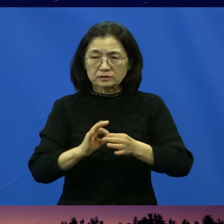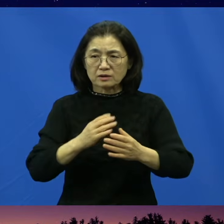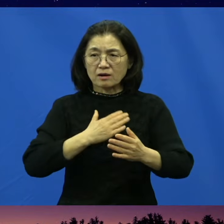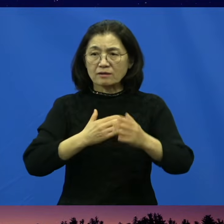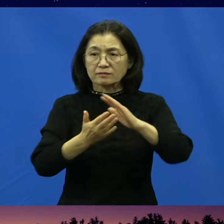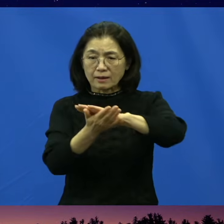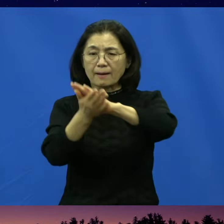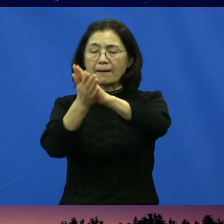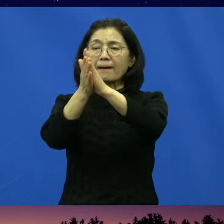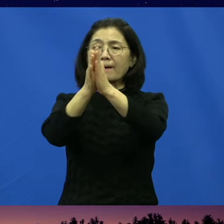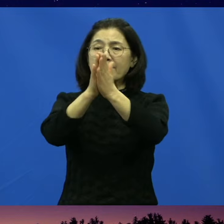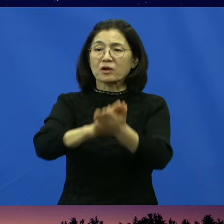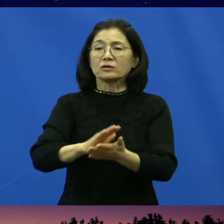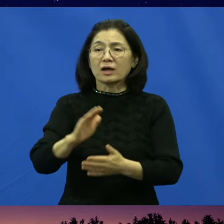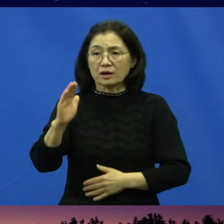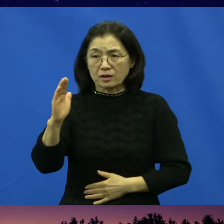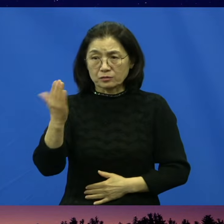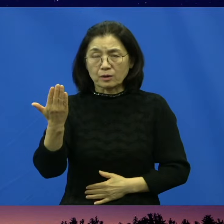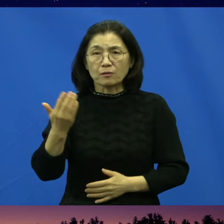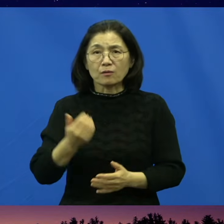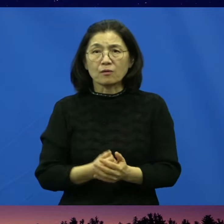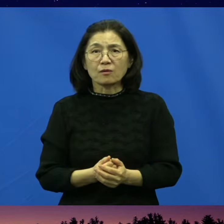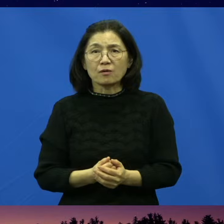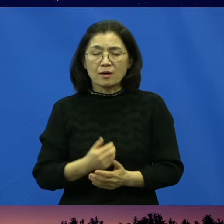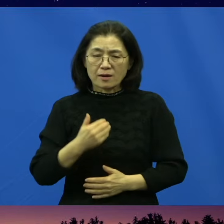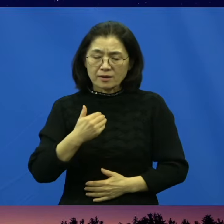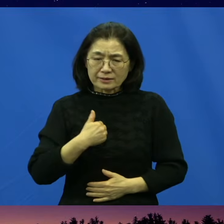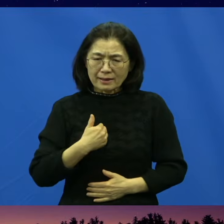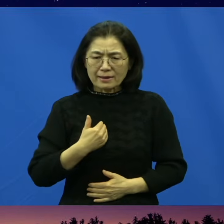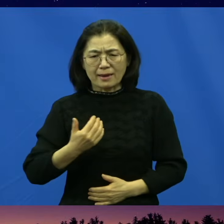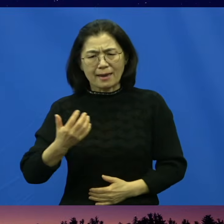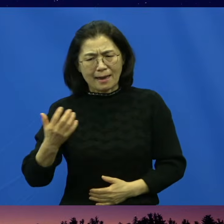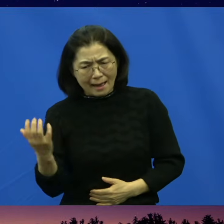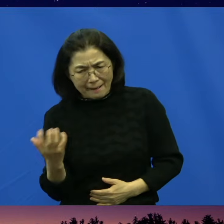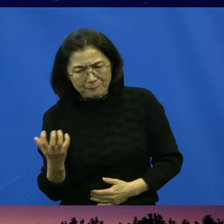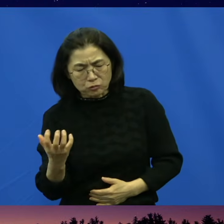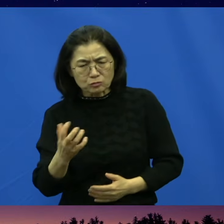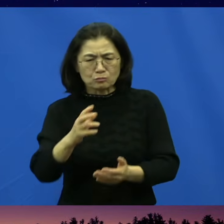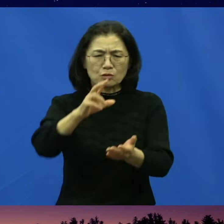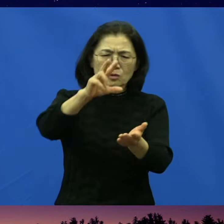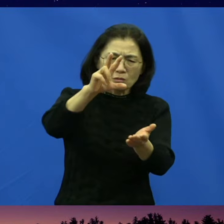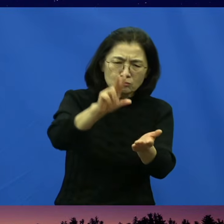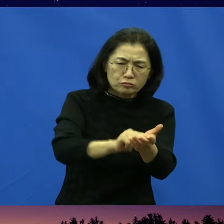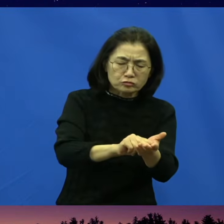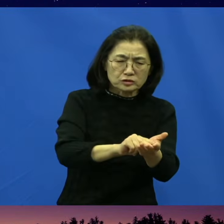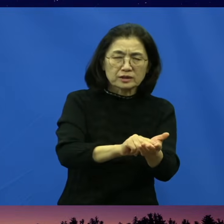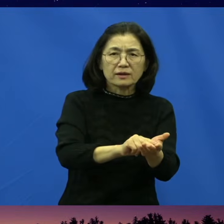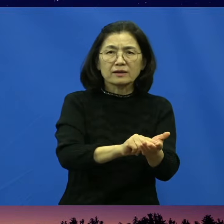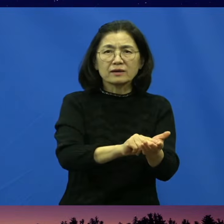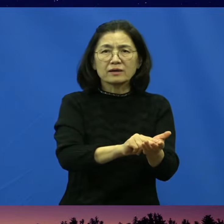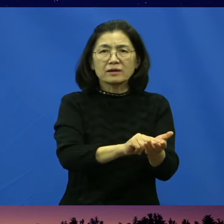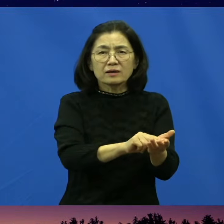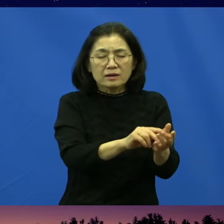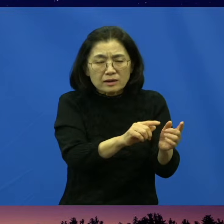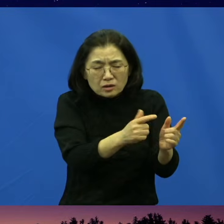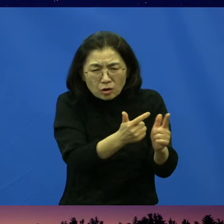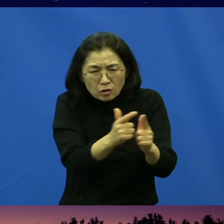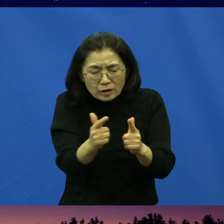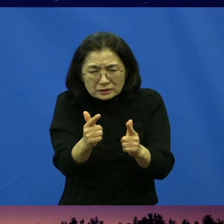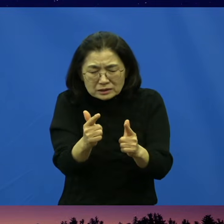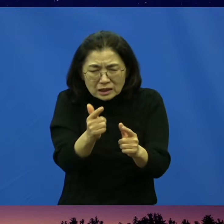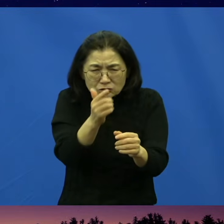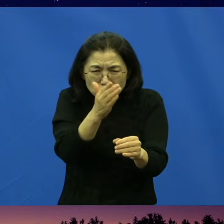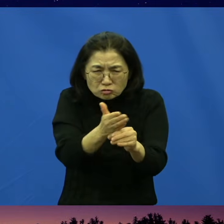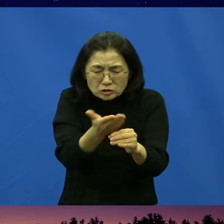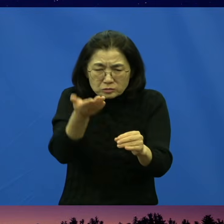그전에는 내 마음, 내 결핍, 나의 이 아픔, 이런 것들이 주가 되었다면 이제 믿음이 자라면서